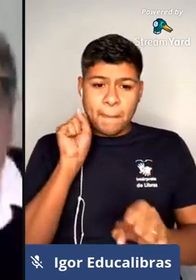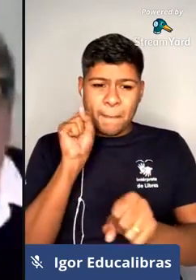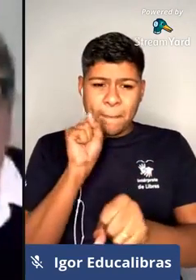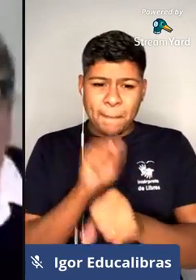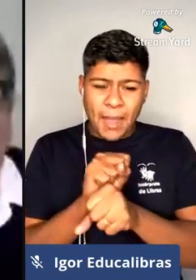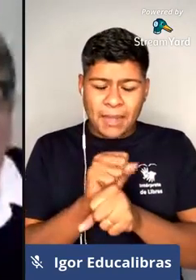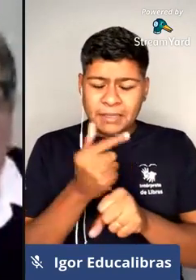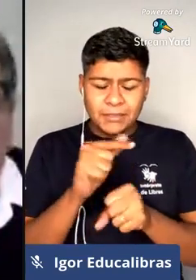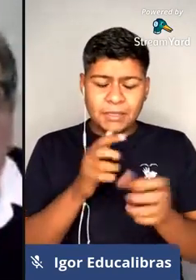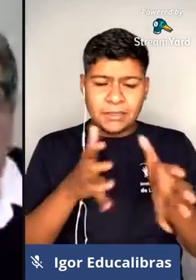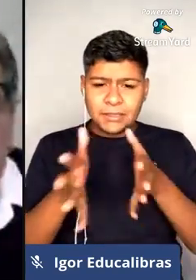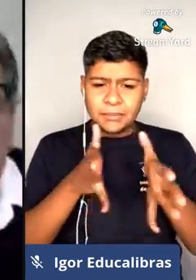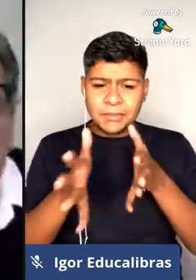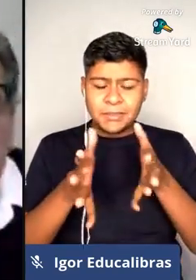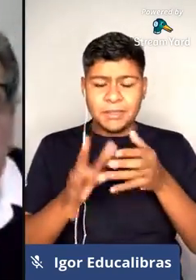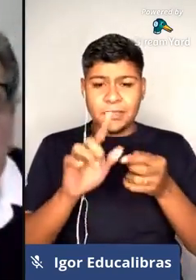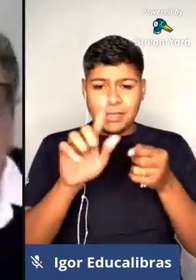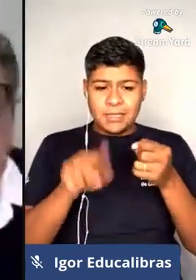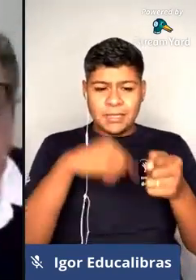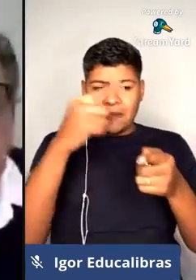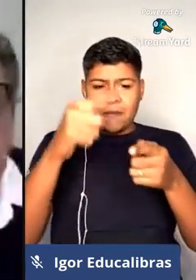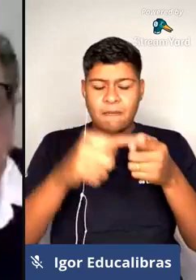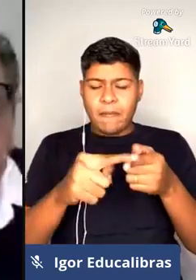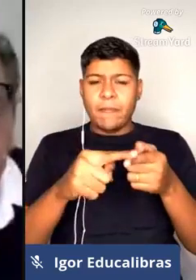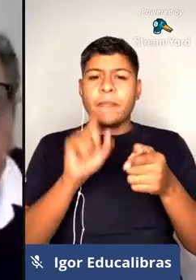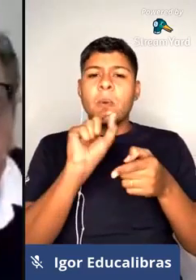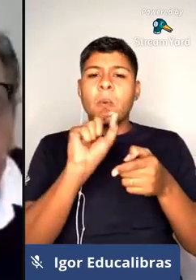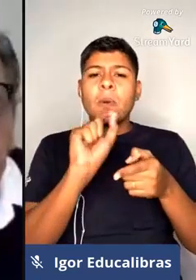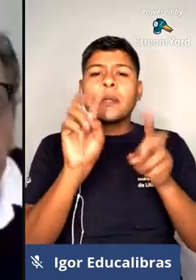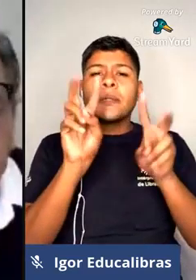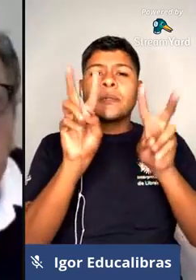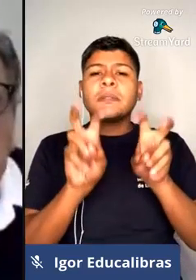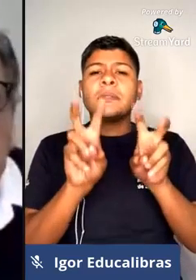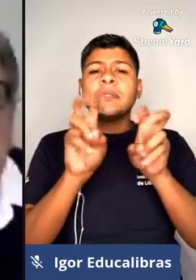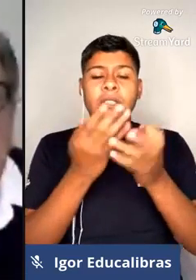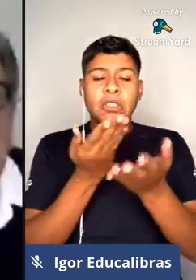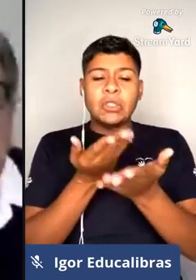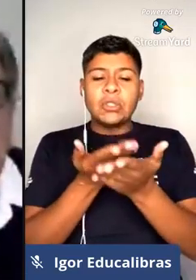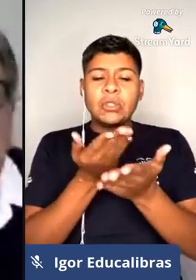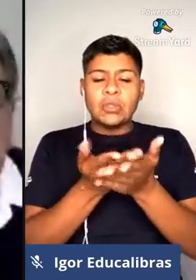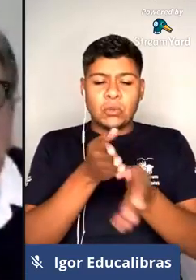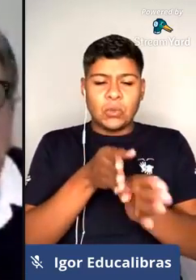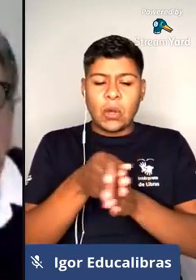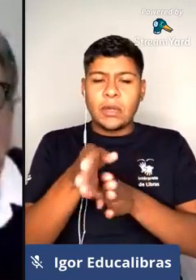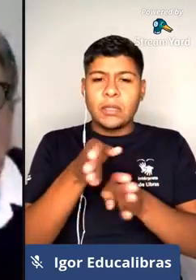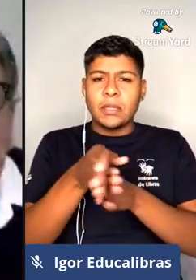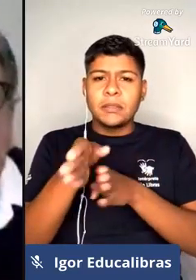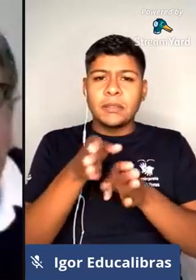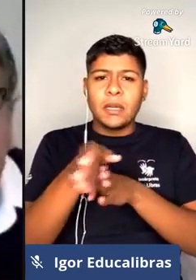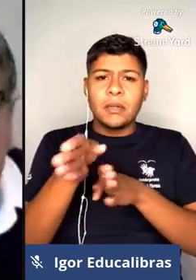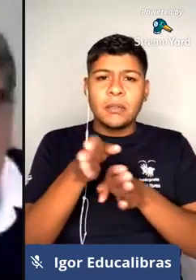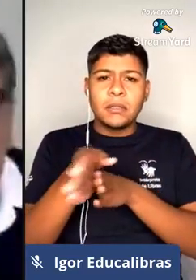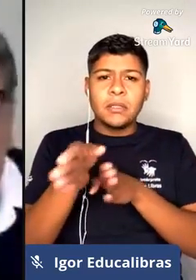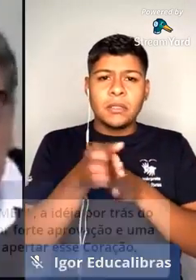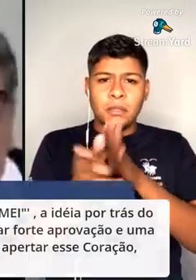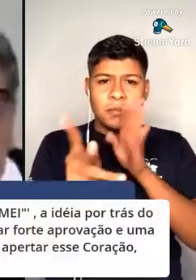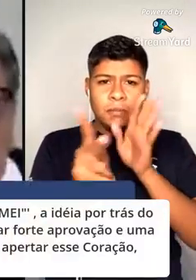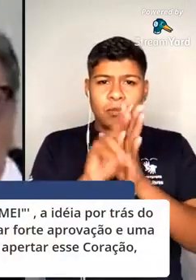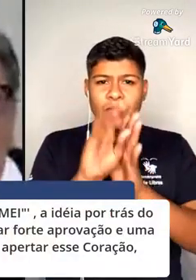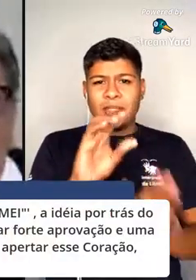acessibilidade. Depois, a portaria 2, relacionada a estudos e orientações da